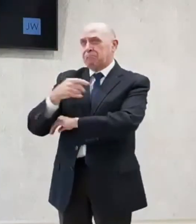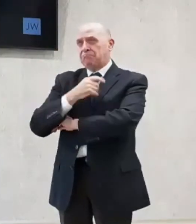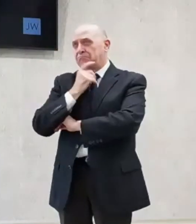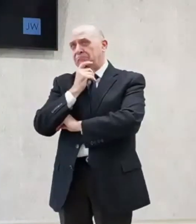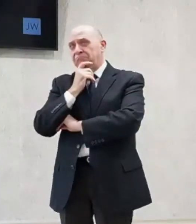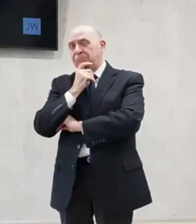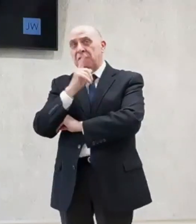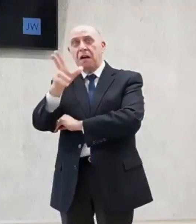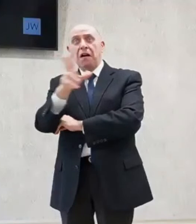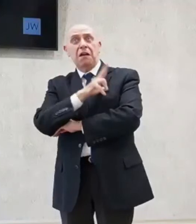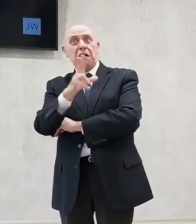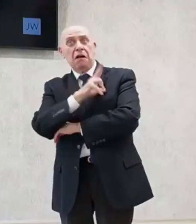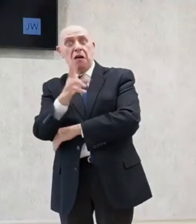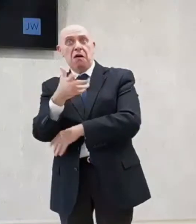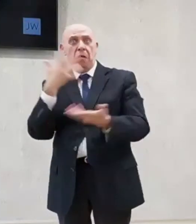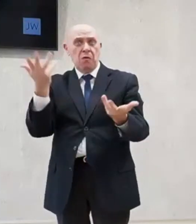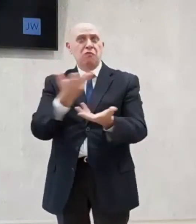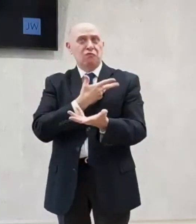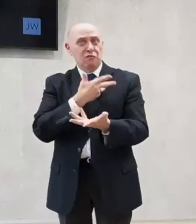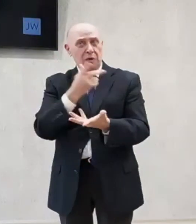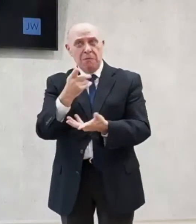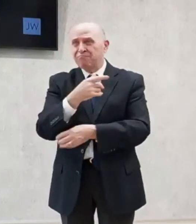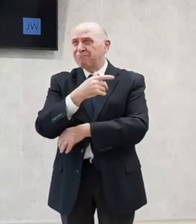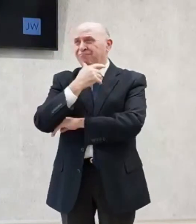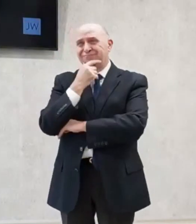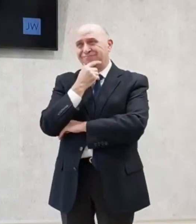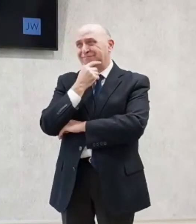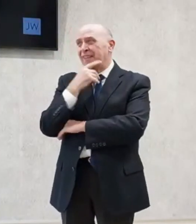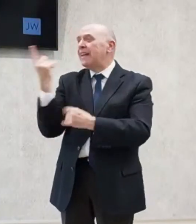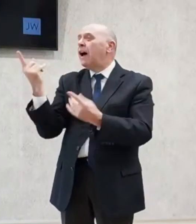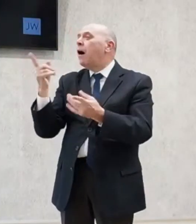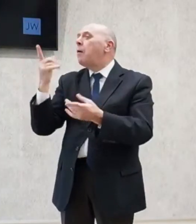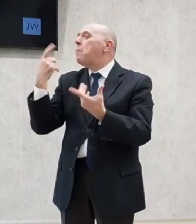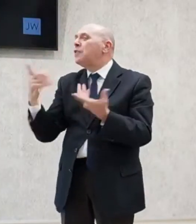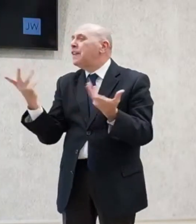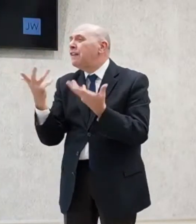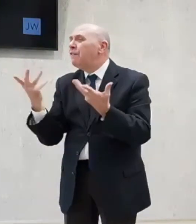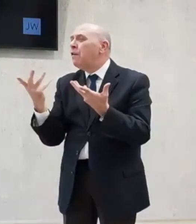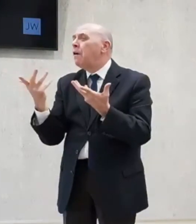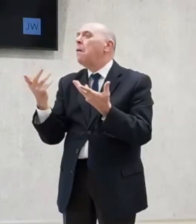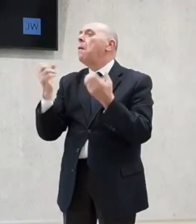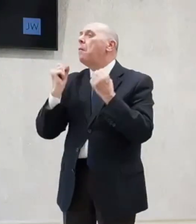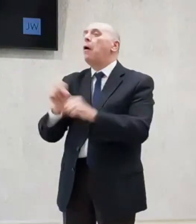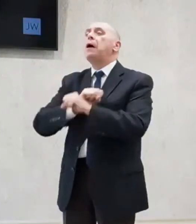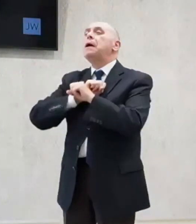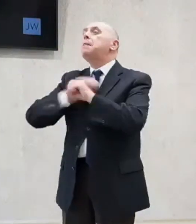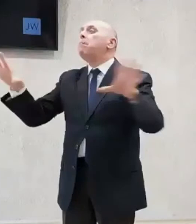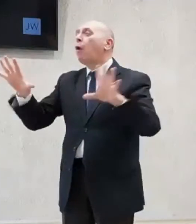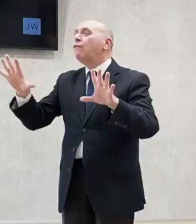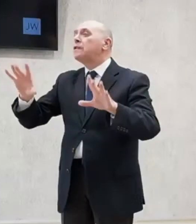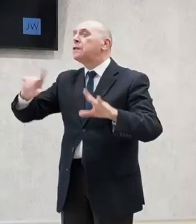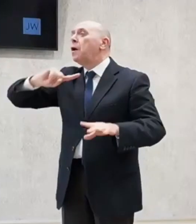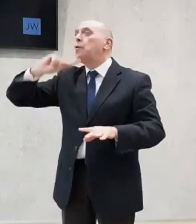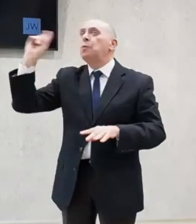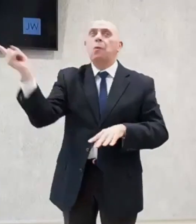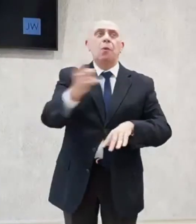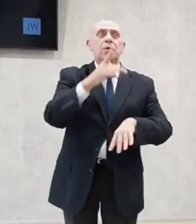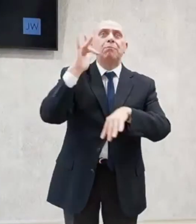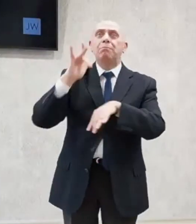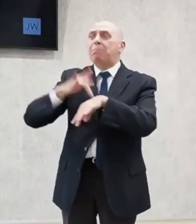quelli che hanno conoscenza hanno successo Perché il tempo e l'avvenimento imprevisto capitano a tutti